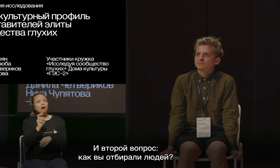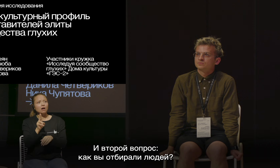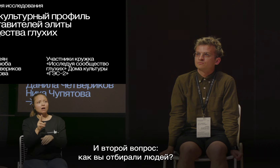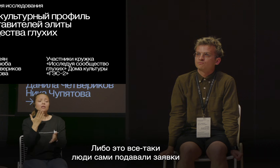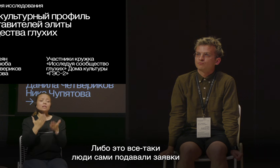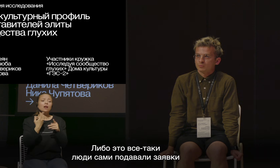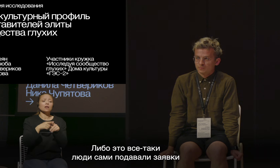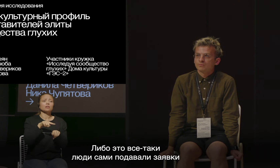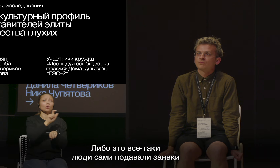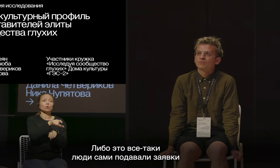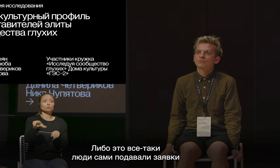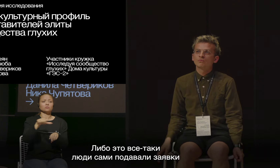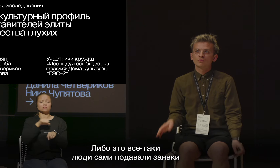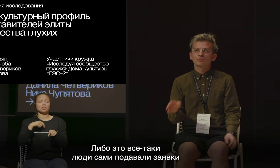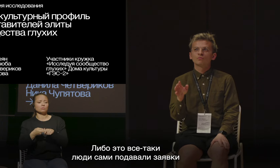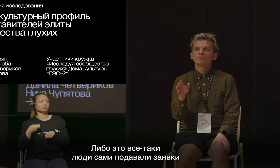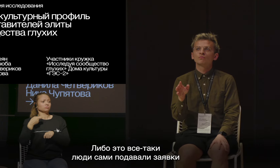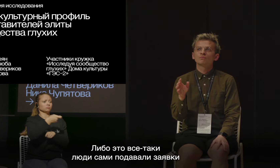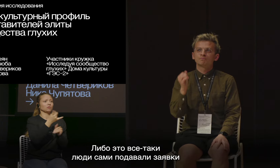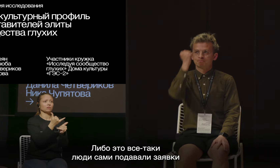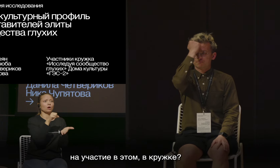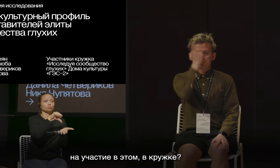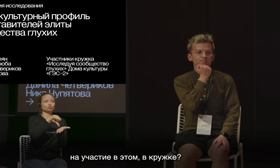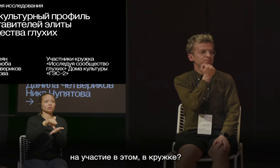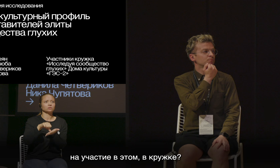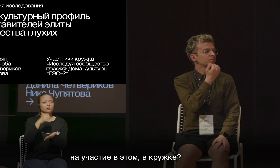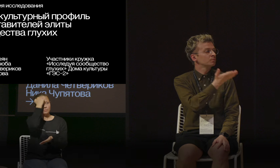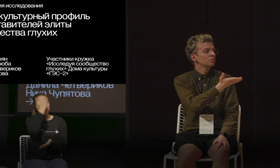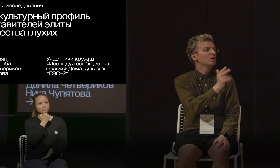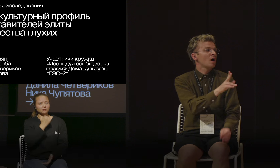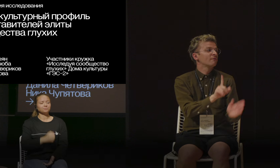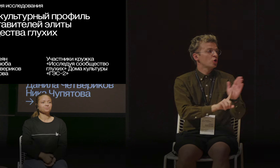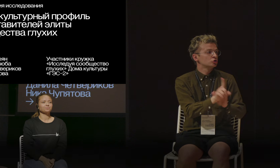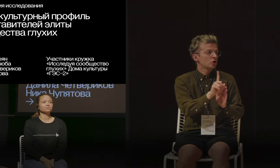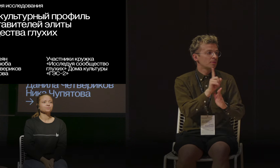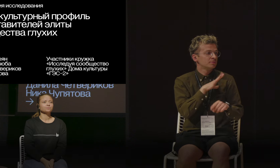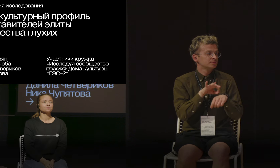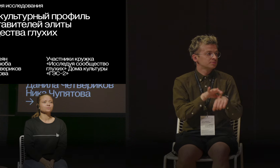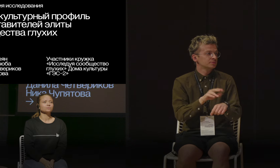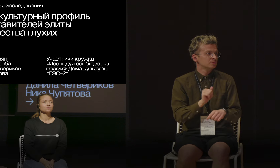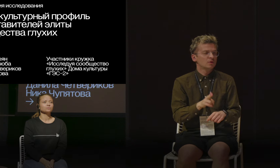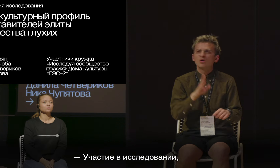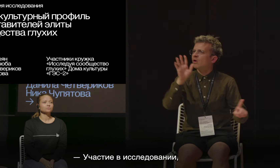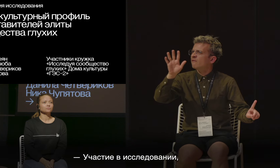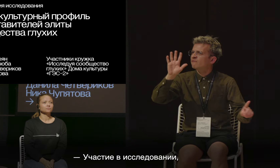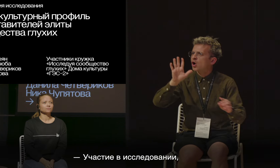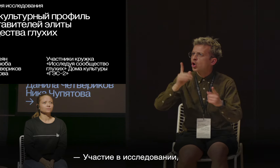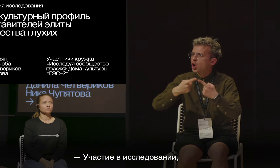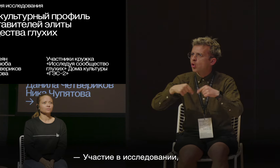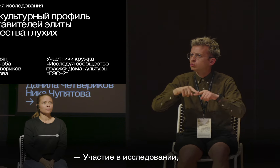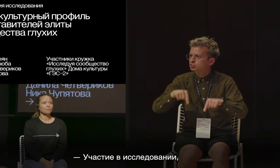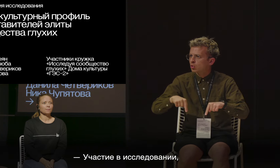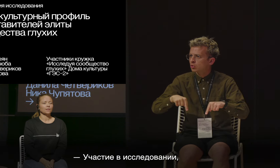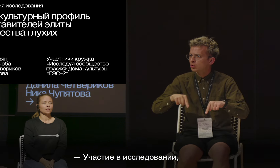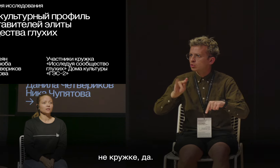сами подавали заявки на участие в этом в кружке? Участие в исследовании. В исследовании. Для того, чтобы войти в